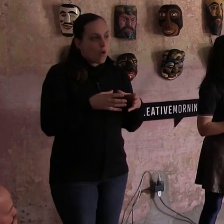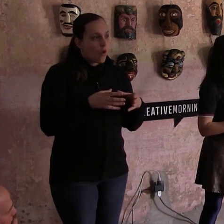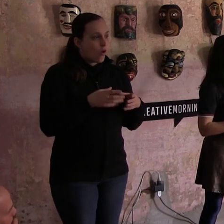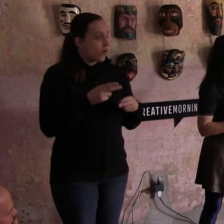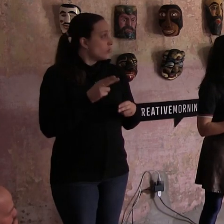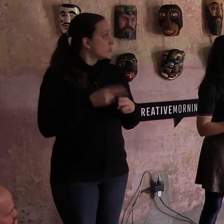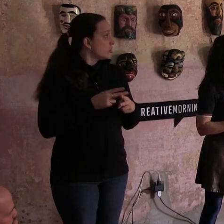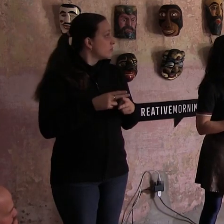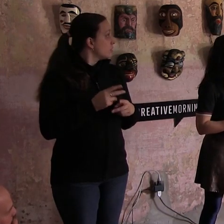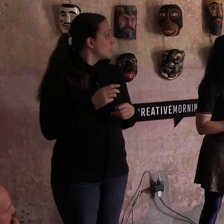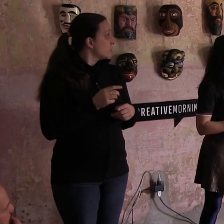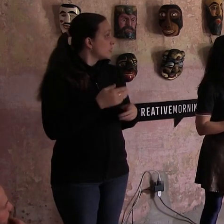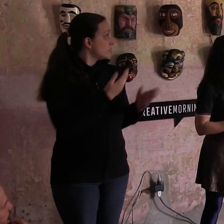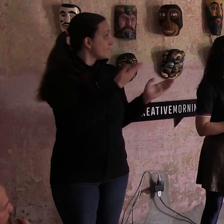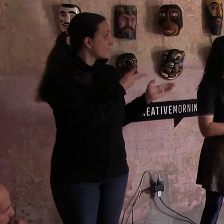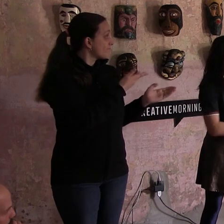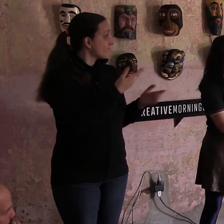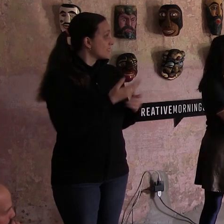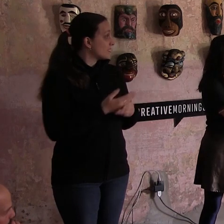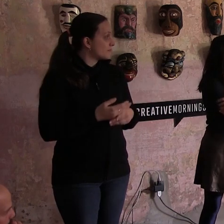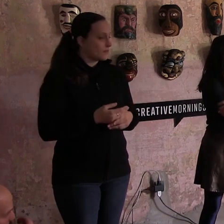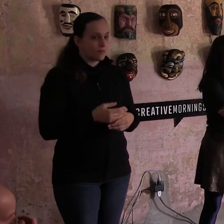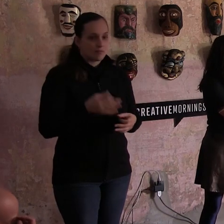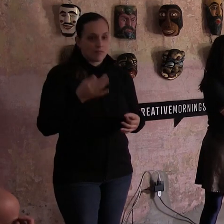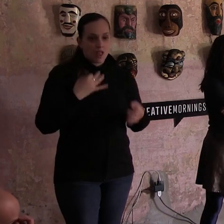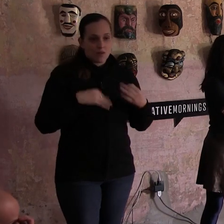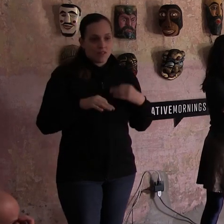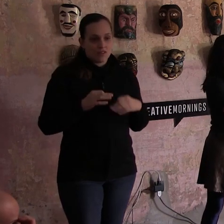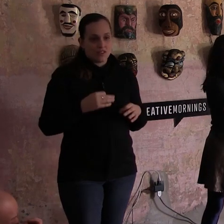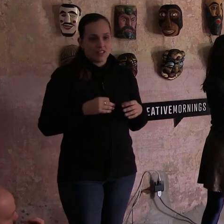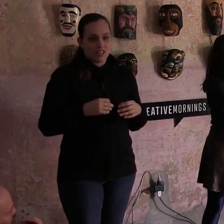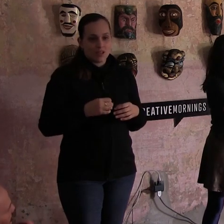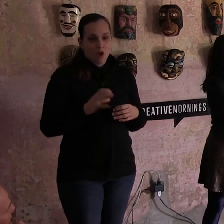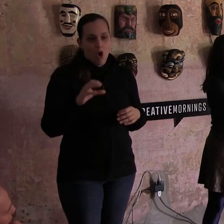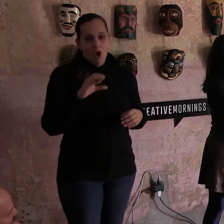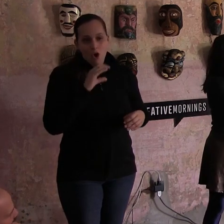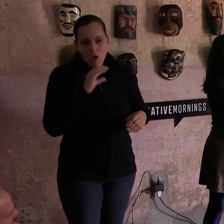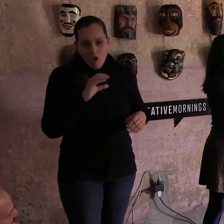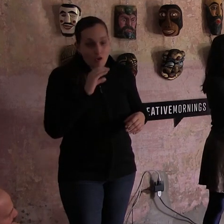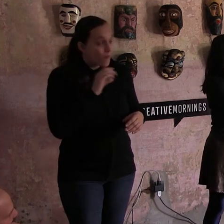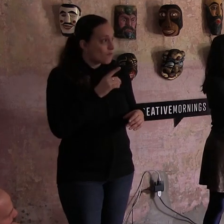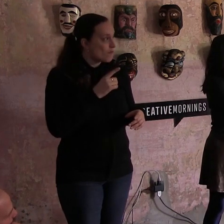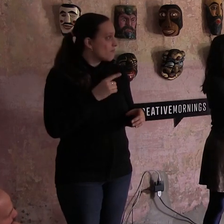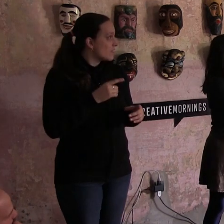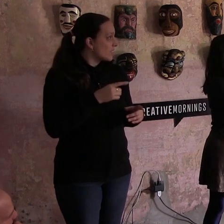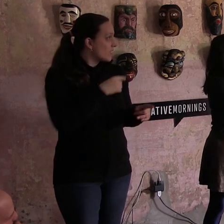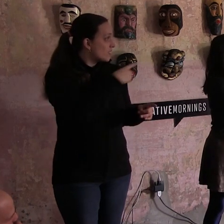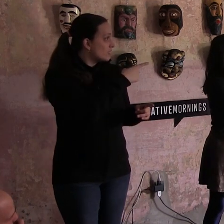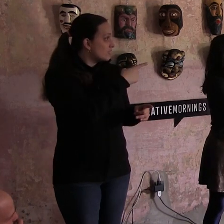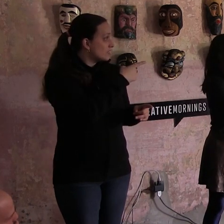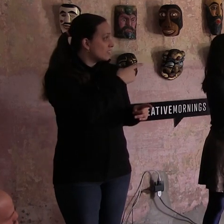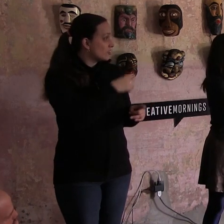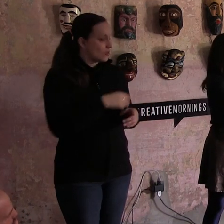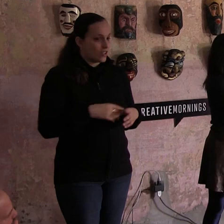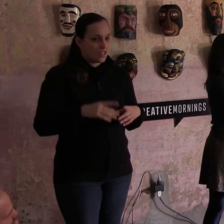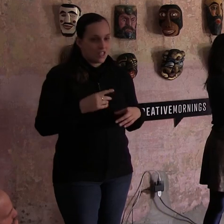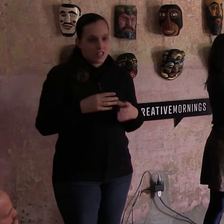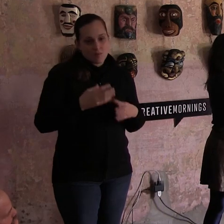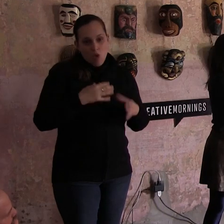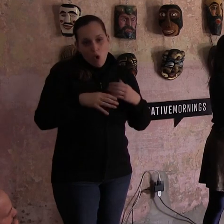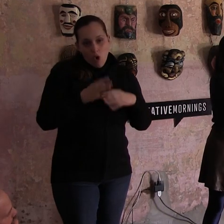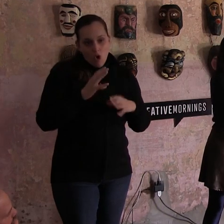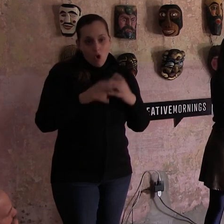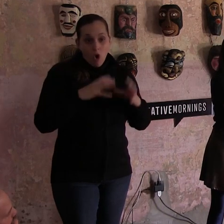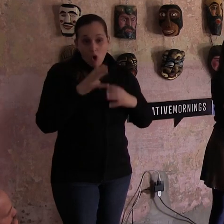se llamaba Trust Me, hicimos esta obra que era muy, muy graciosa y que, por ejemplo, esas partes que vieron antes, que estaba en